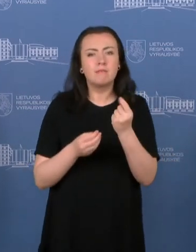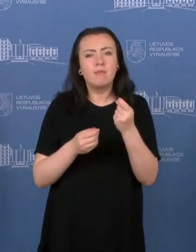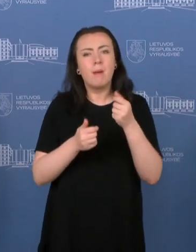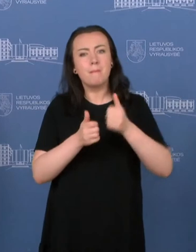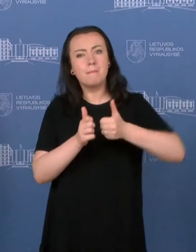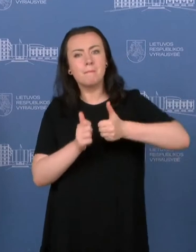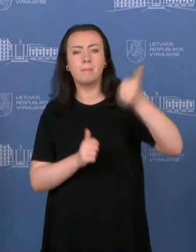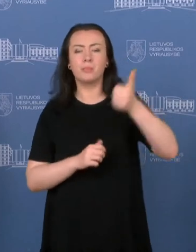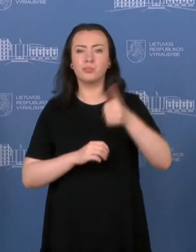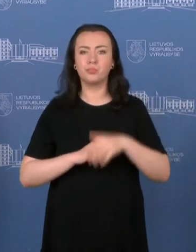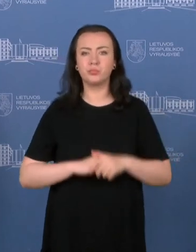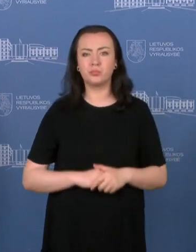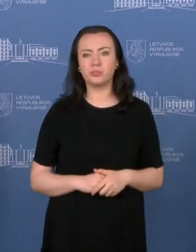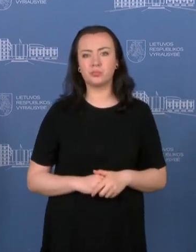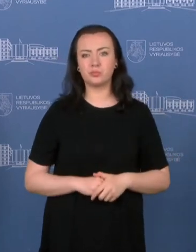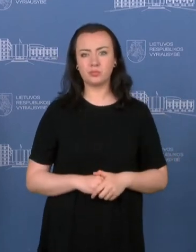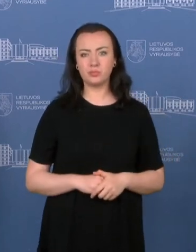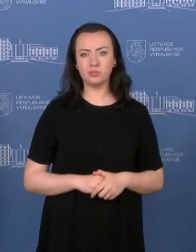tinkamą kryptimį.